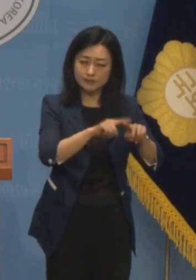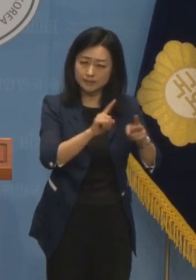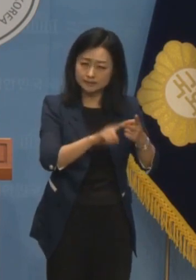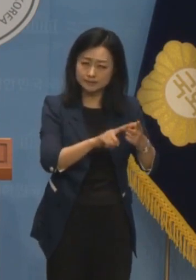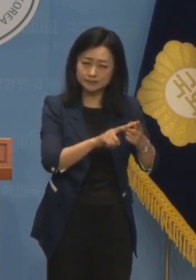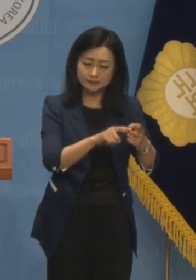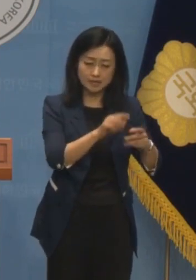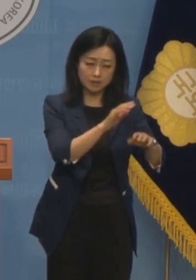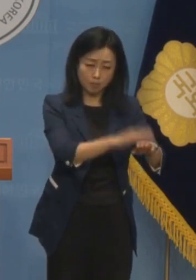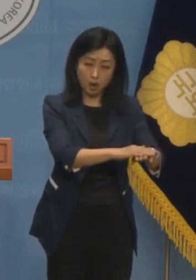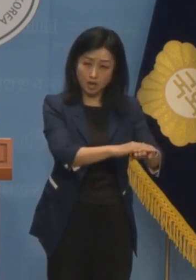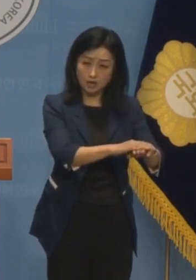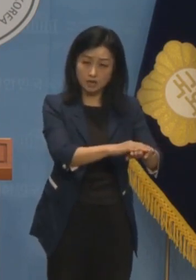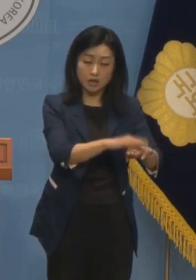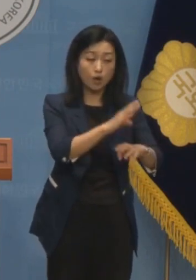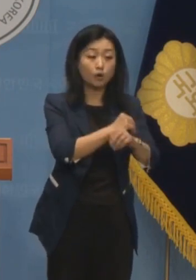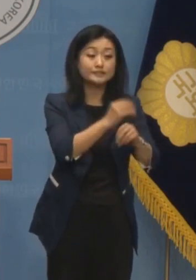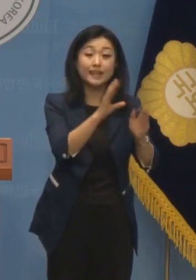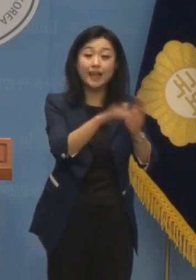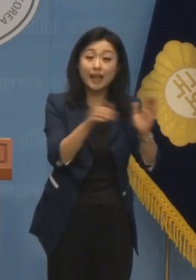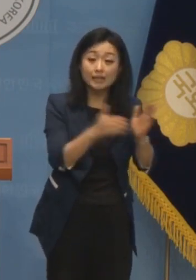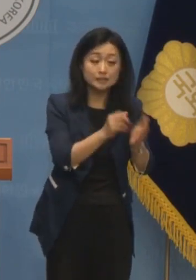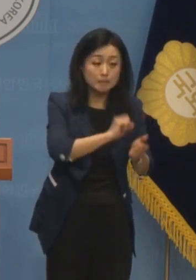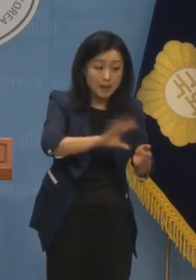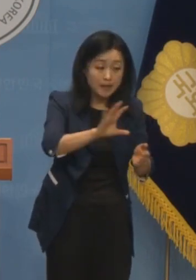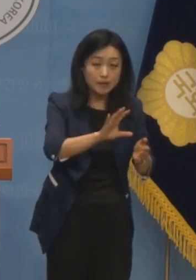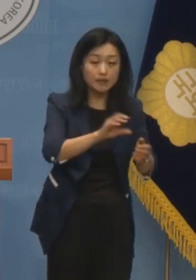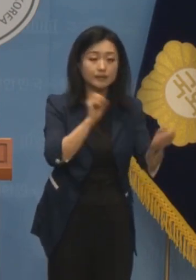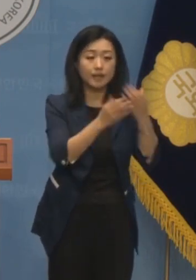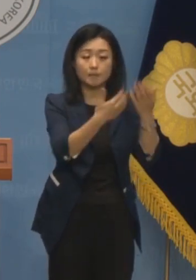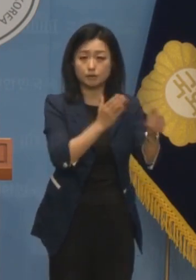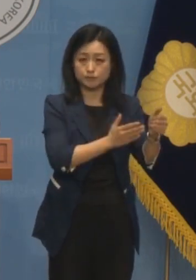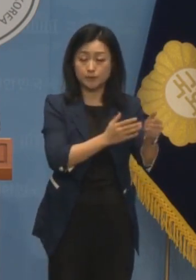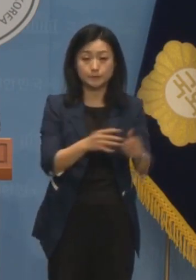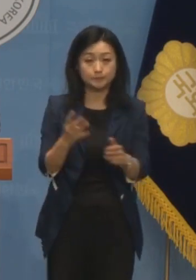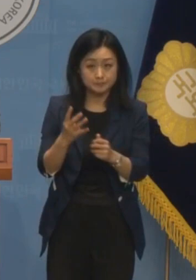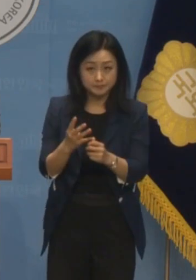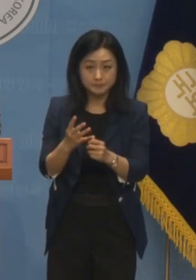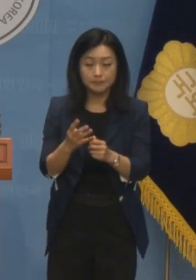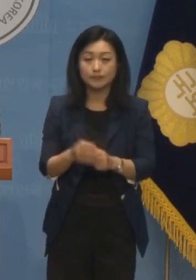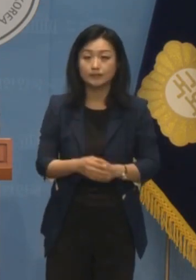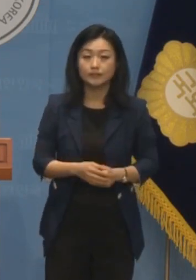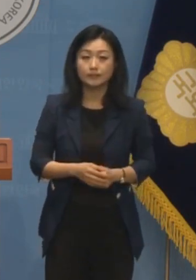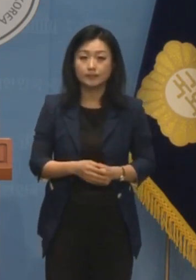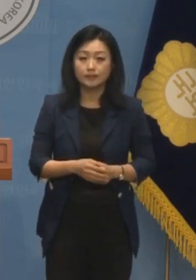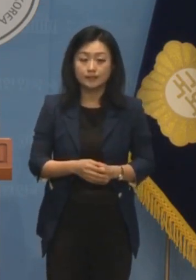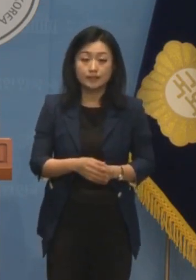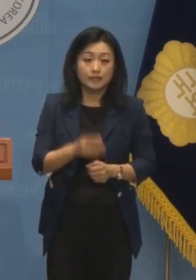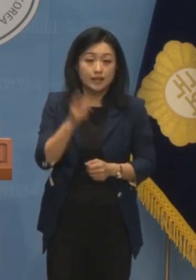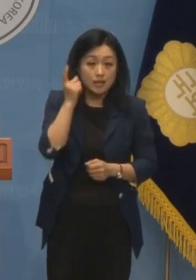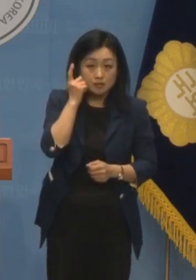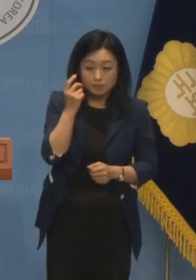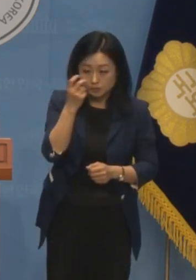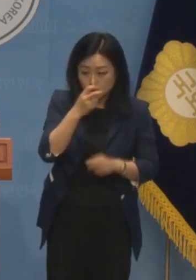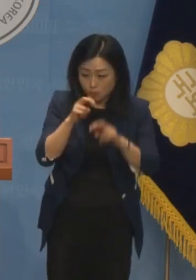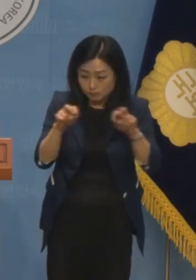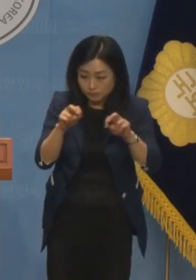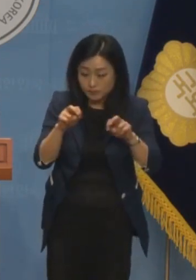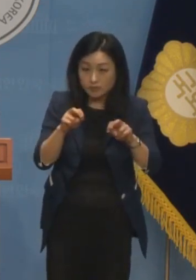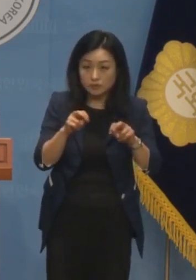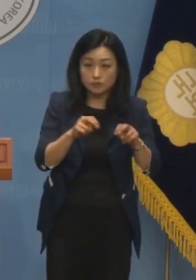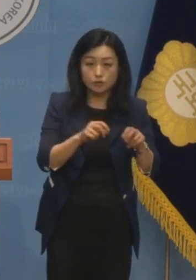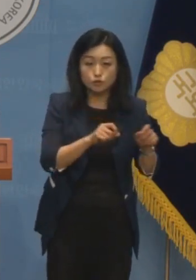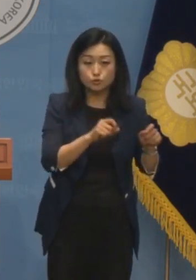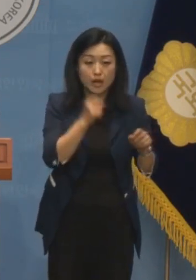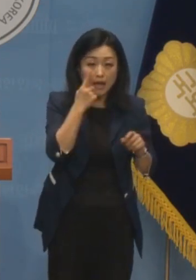폐기할 것인지 답하기 바랍니다. 넷째, 통지 유예 사유를 구체적으로